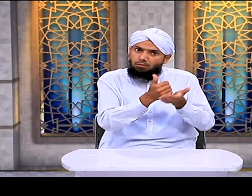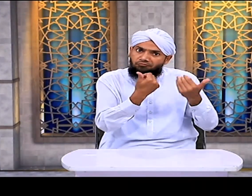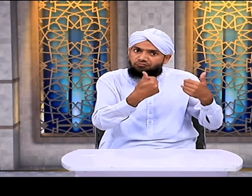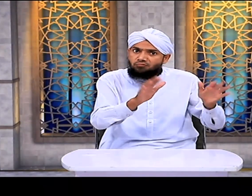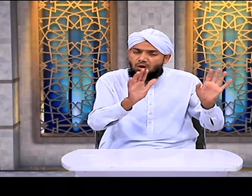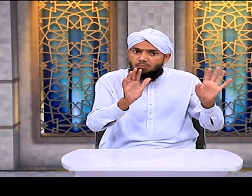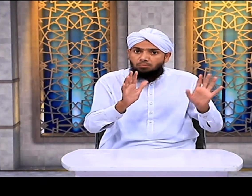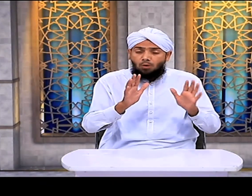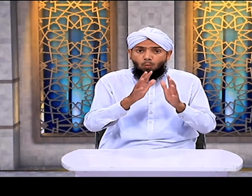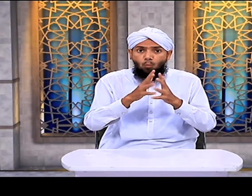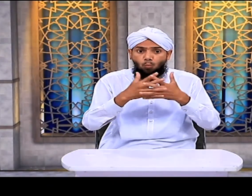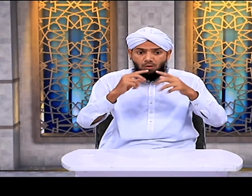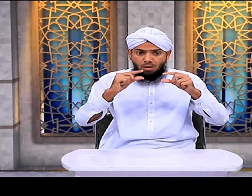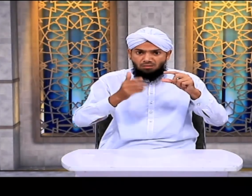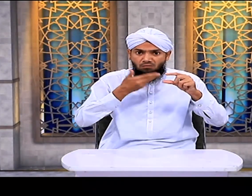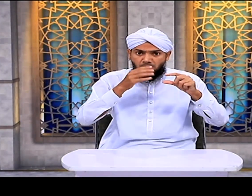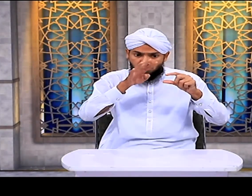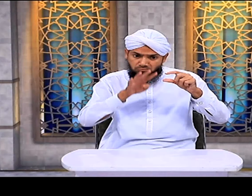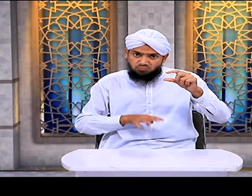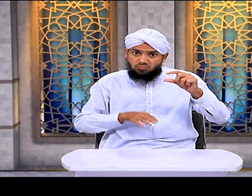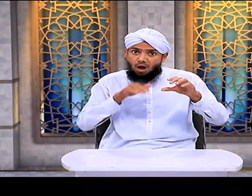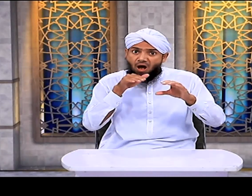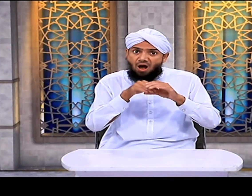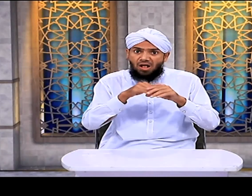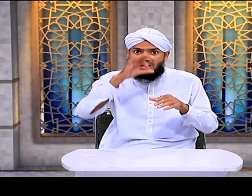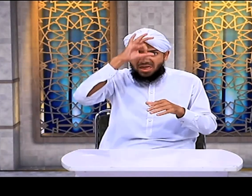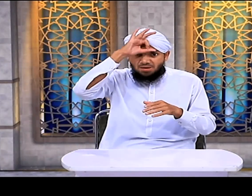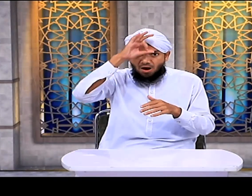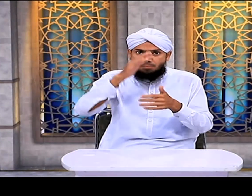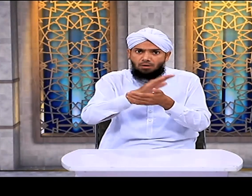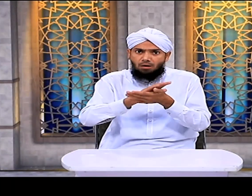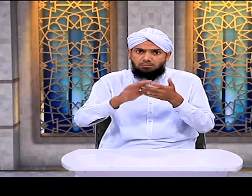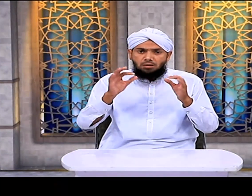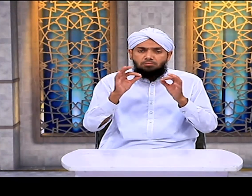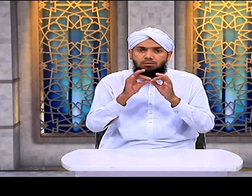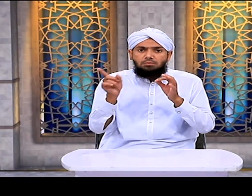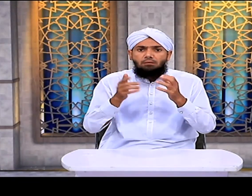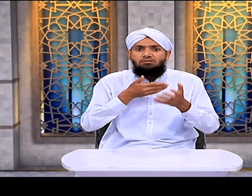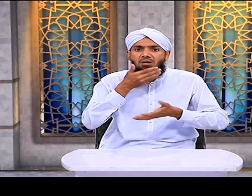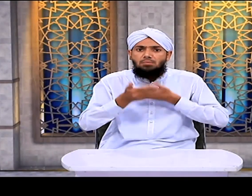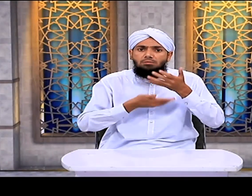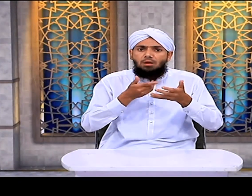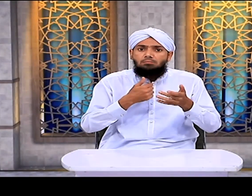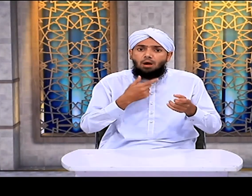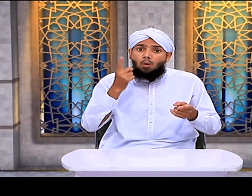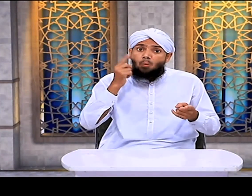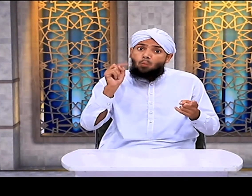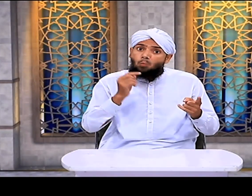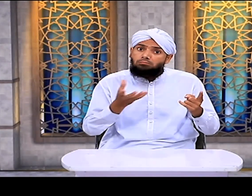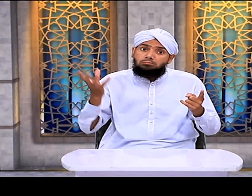آیت کے تحت حضرت سیدنا امام حسن بصری رحمۃ اللہ علیہ فرماتے ہیں کہ ہر دن آگ ان کو